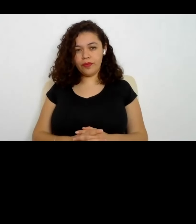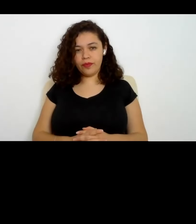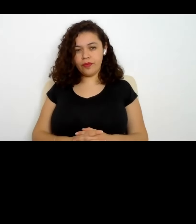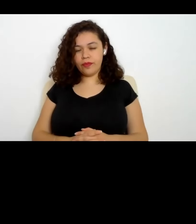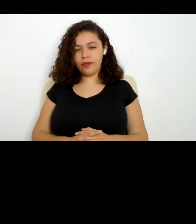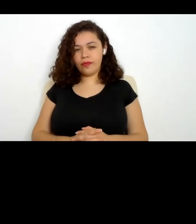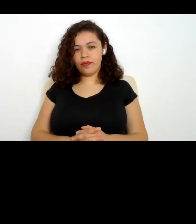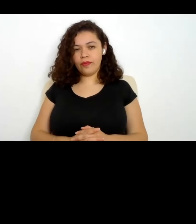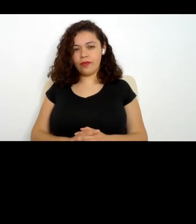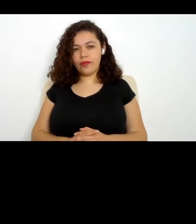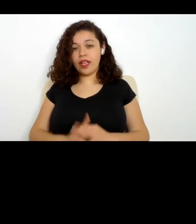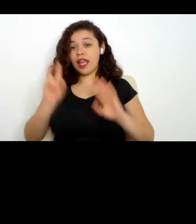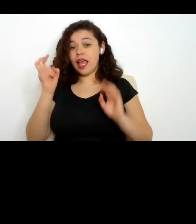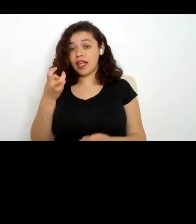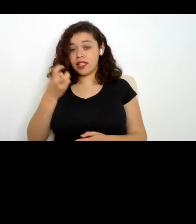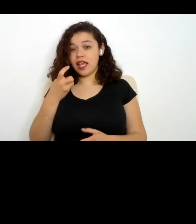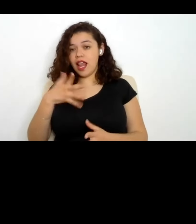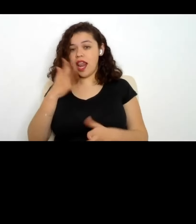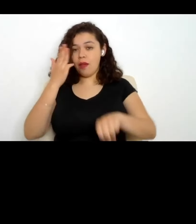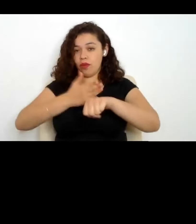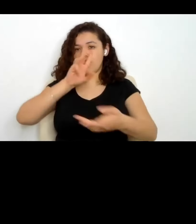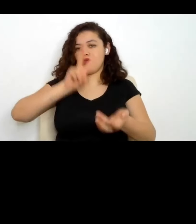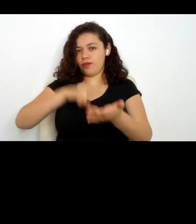estas penas se duplican, ¿no? Entonces,